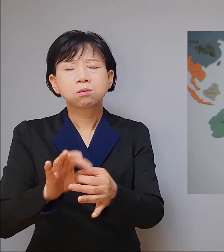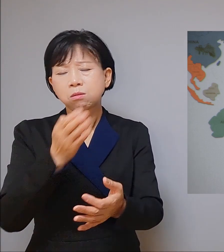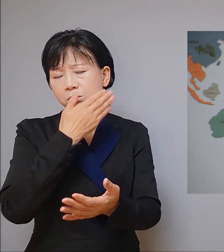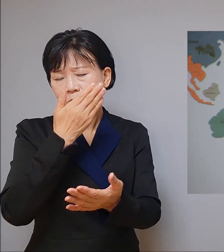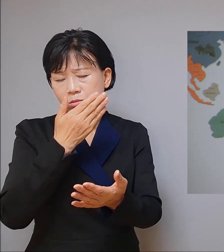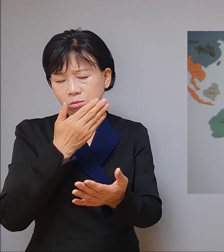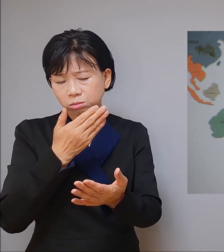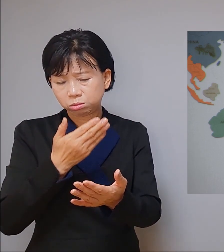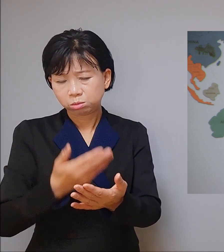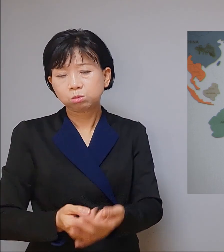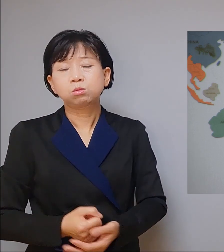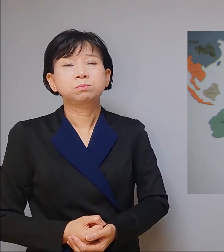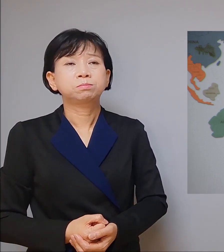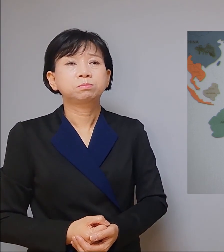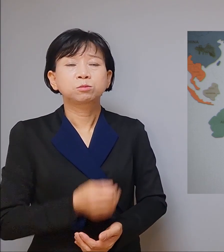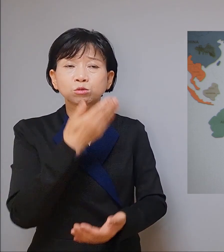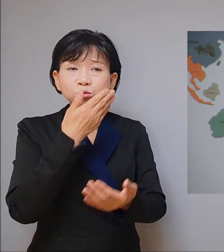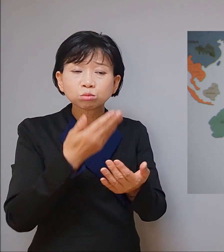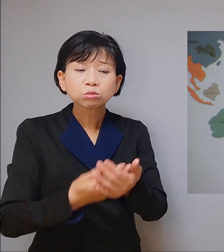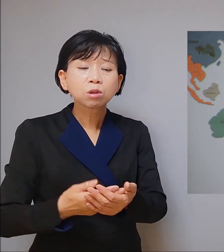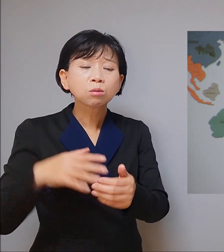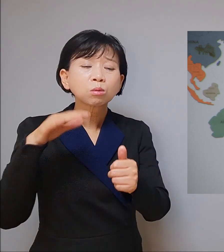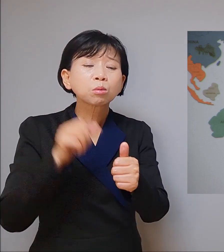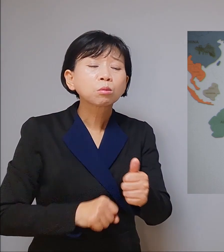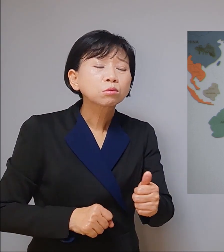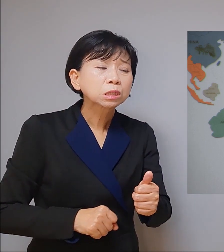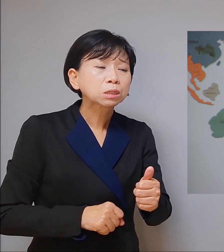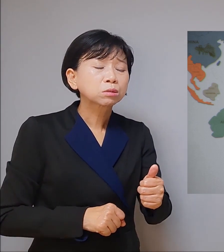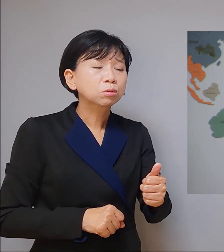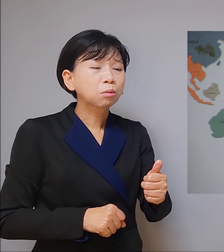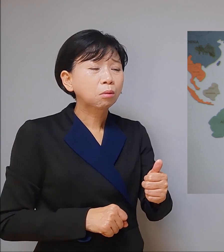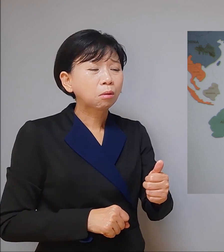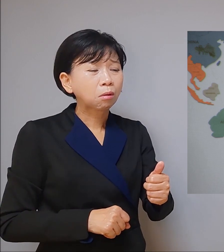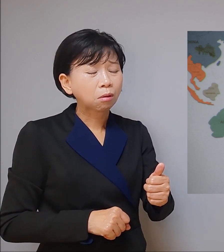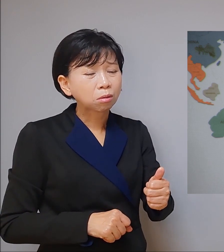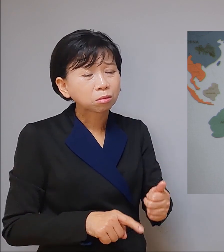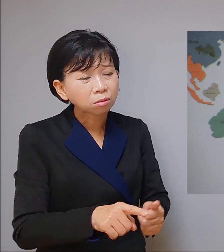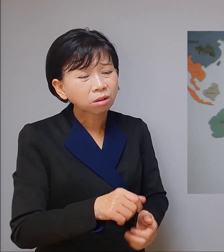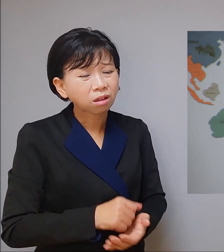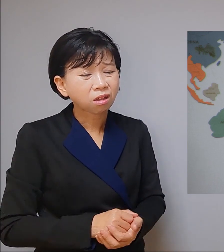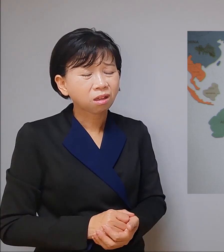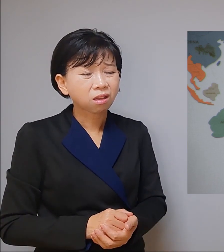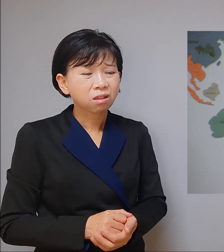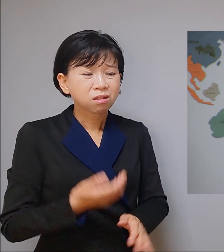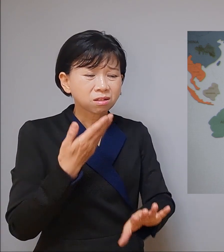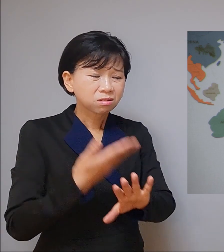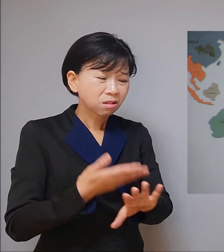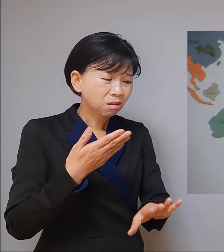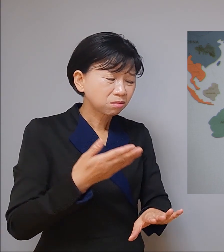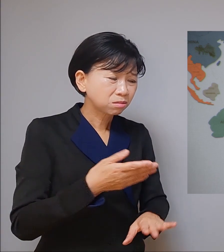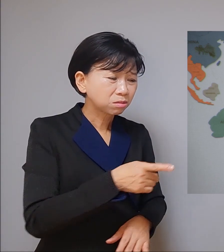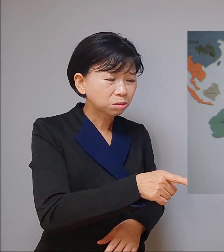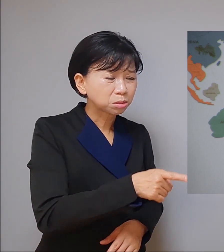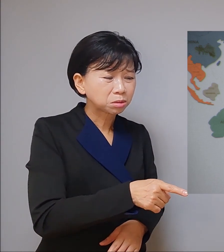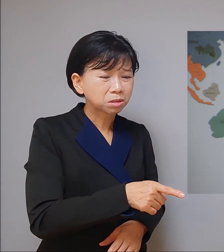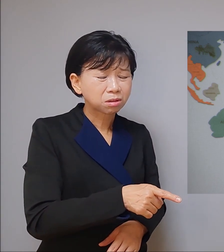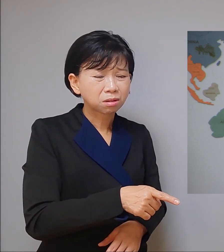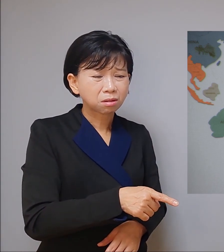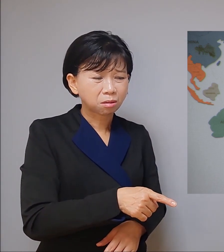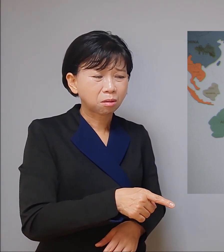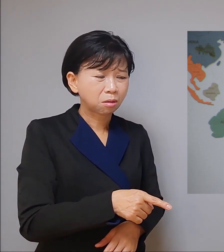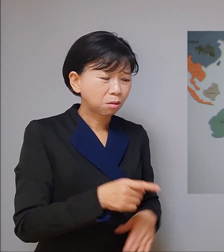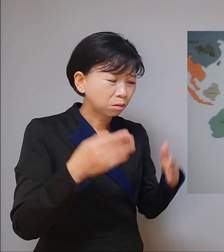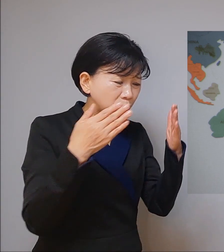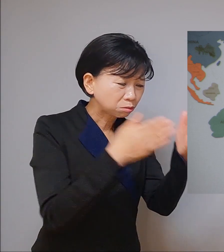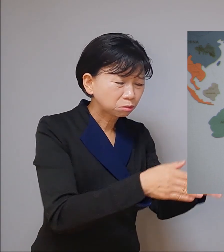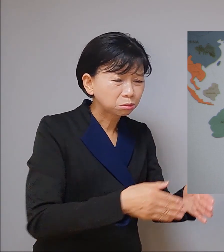줄 믿습니다. 중요한 것을 놓치고 덜 중요한 것 때문에 징징대고 있는 것 같아요. 교회에 마땅히 해야 할 일을